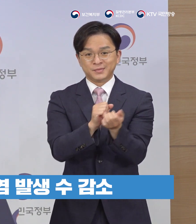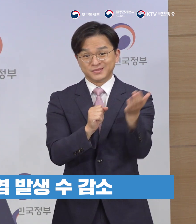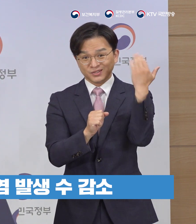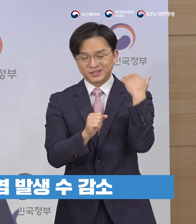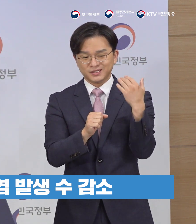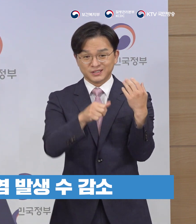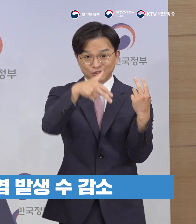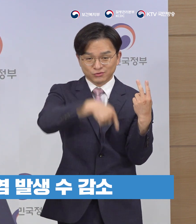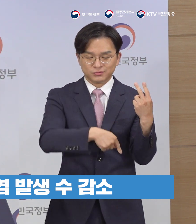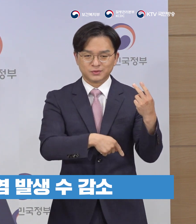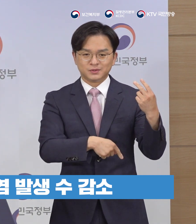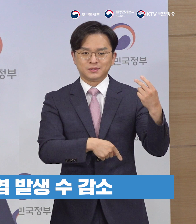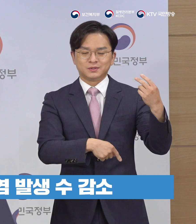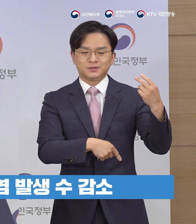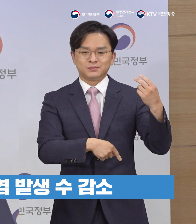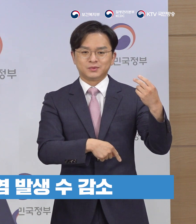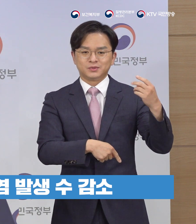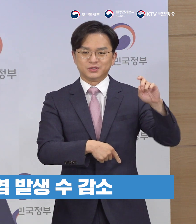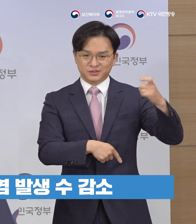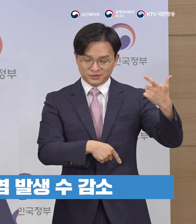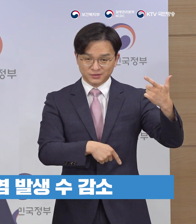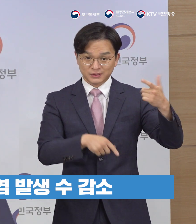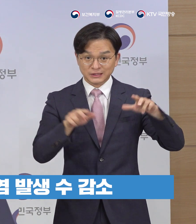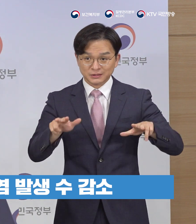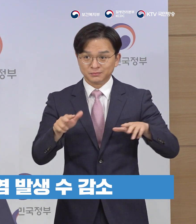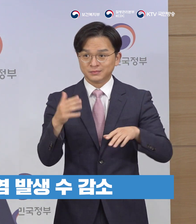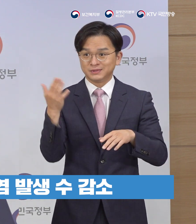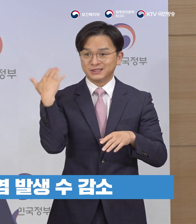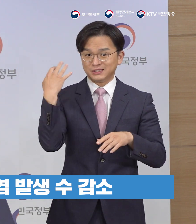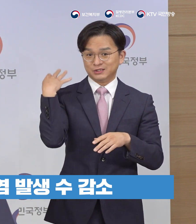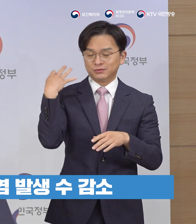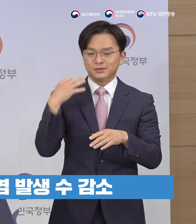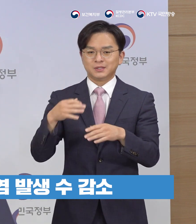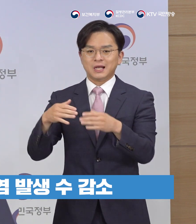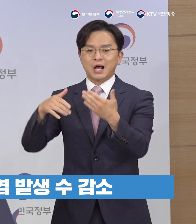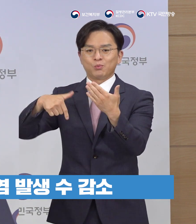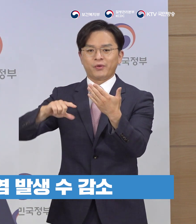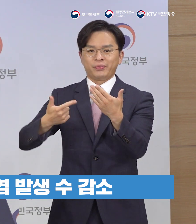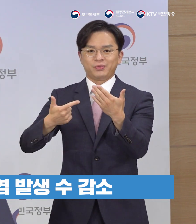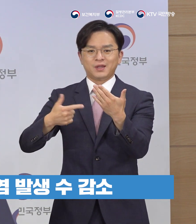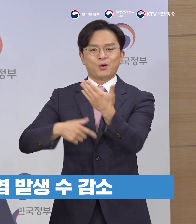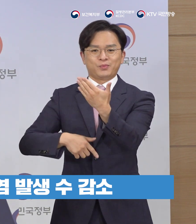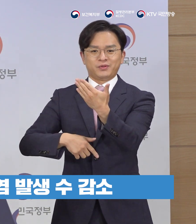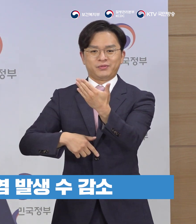발생 수도 직전 2주간 16건에서 9건으로 줄어들었습니다.